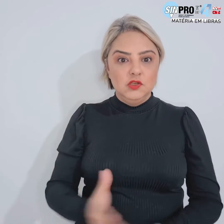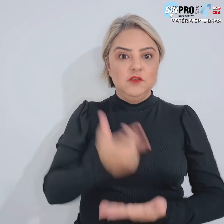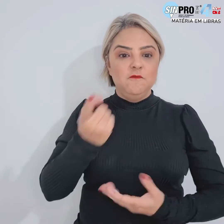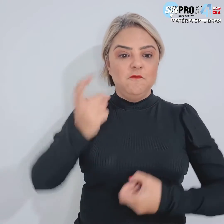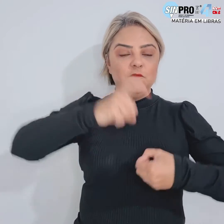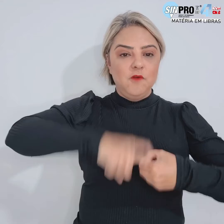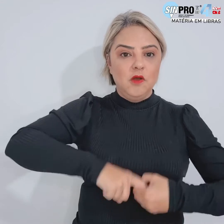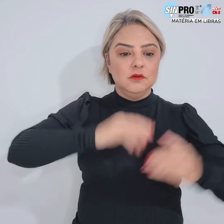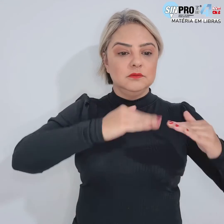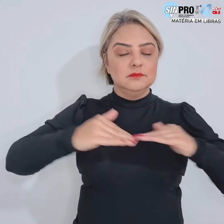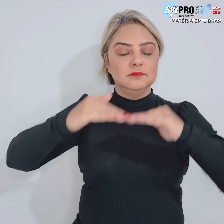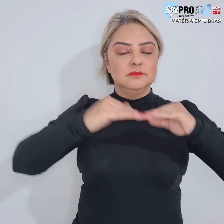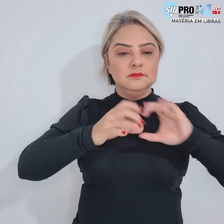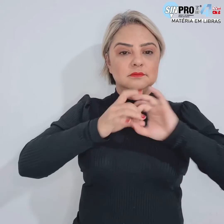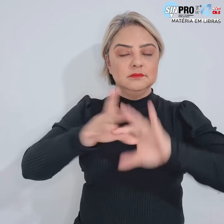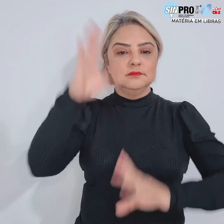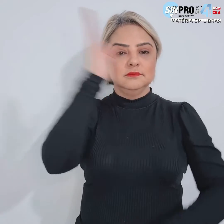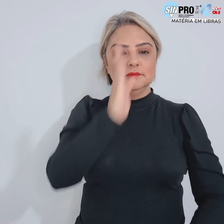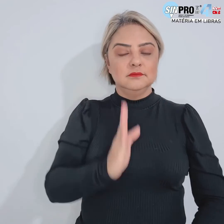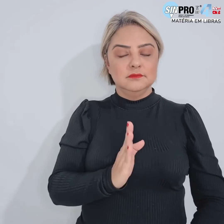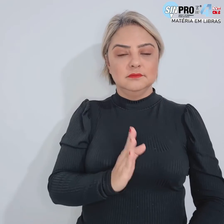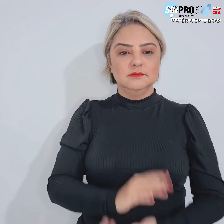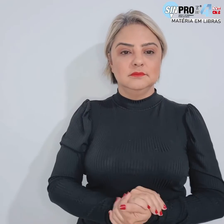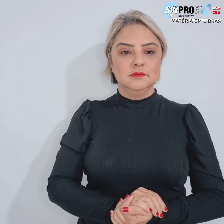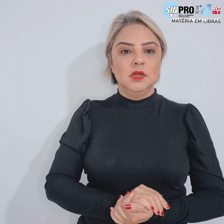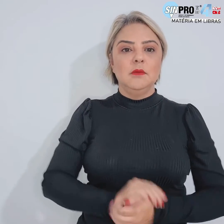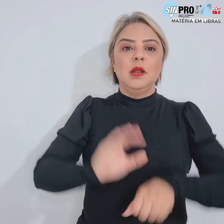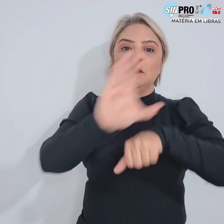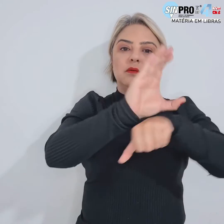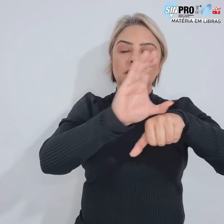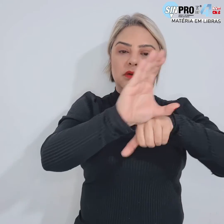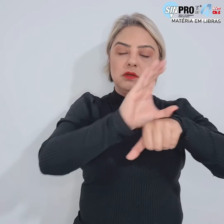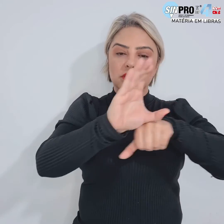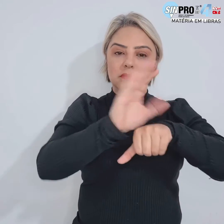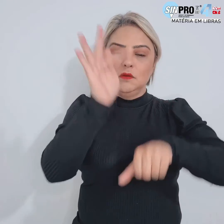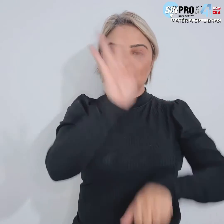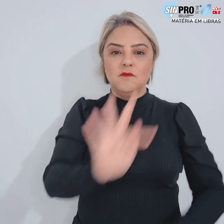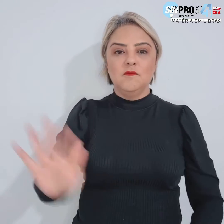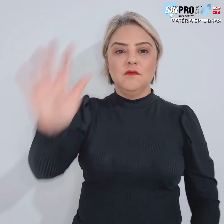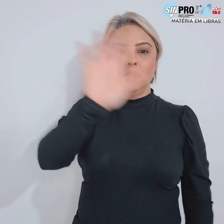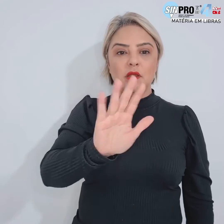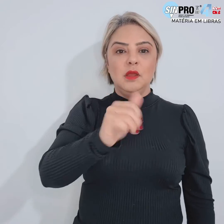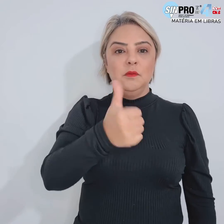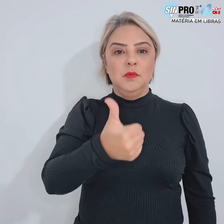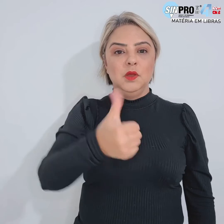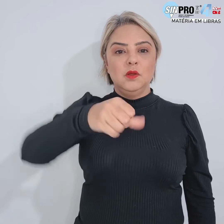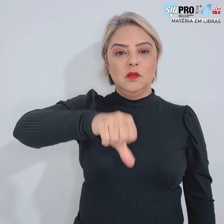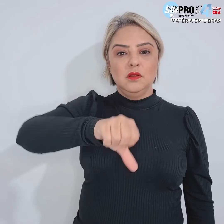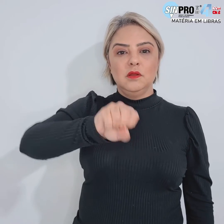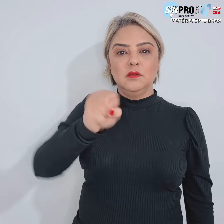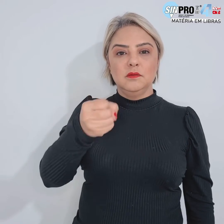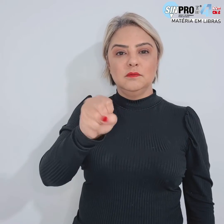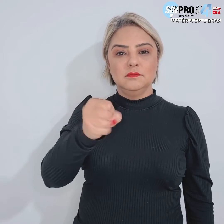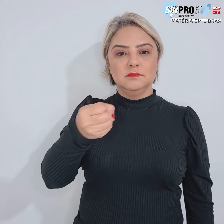resgatados após a democratização do Brasil pela Constituição Federal de